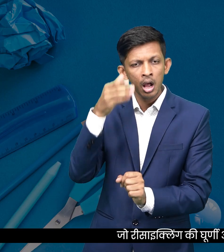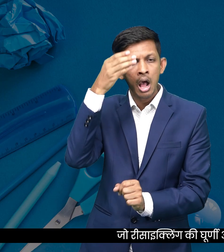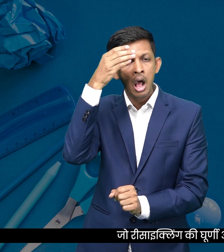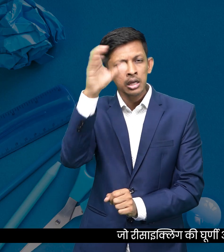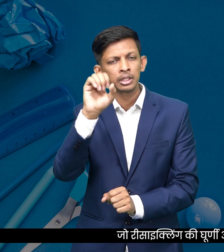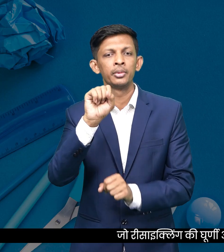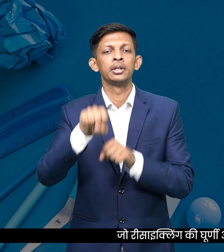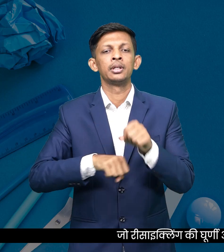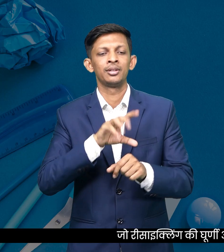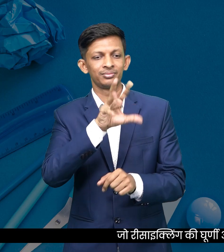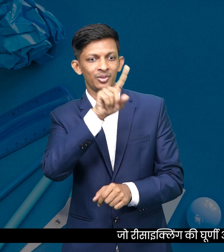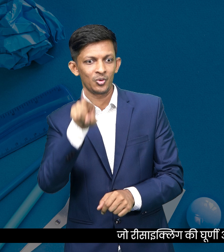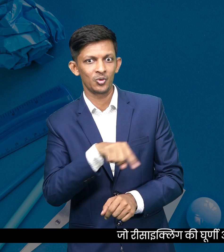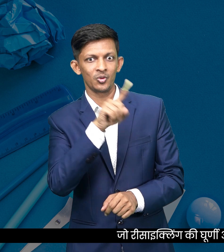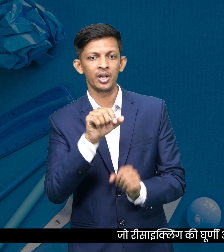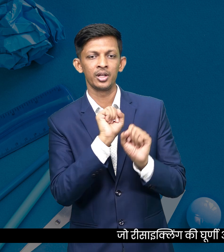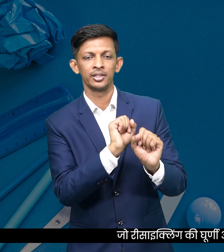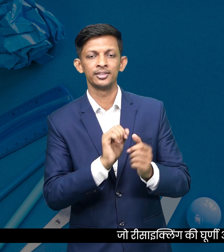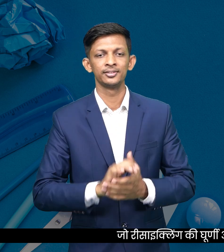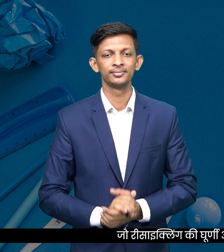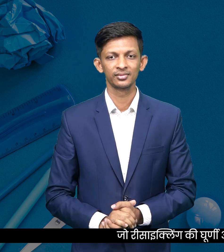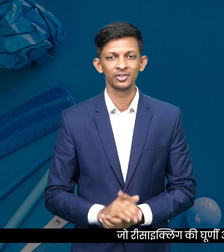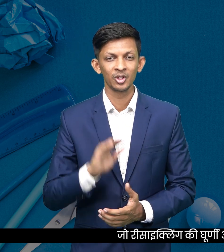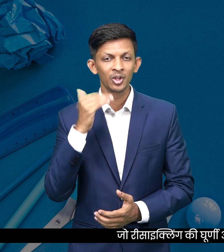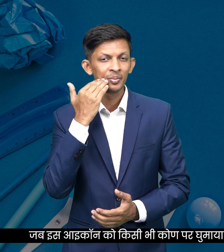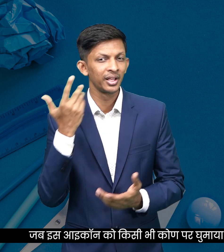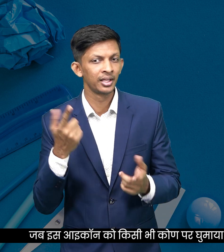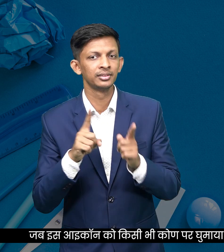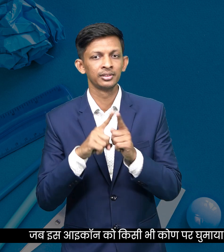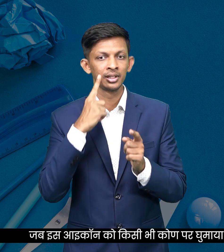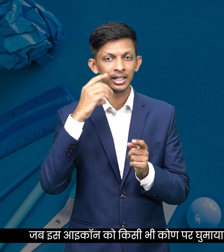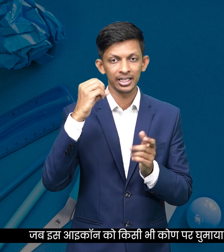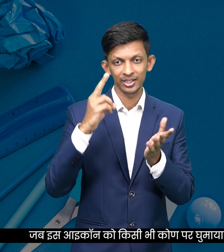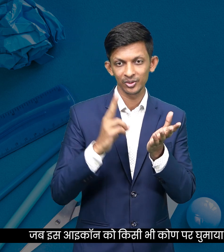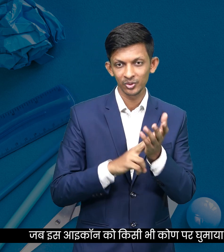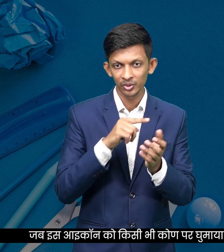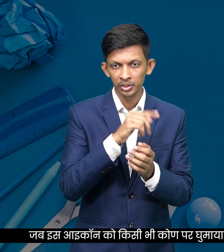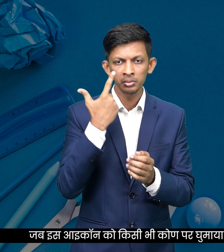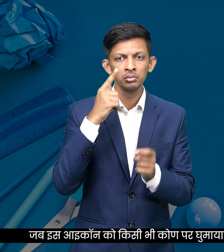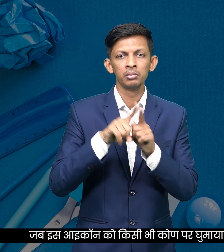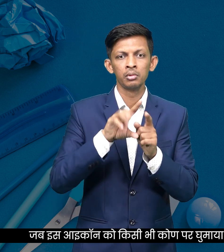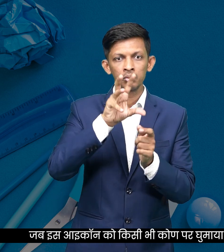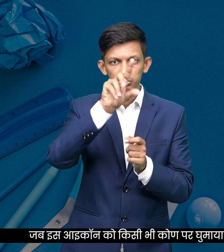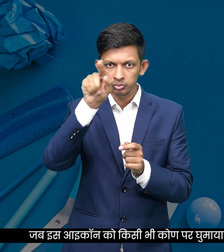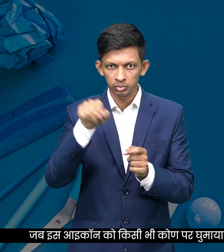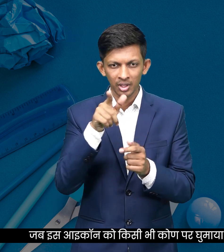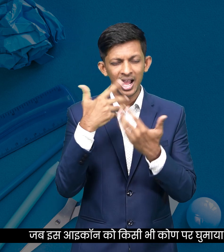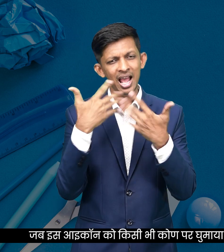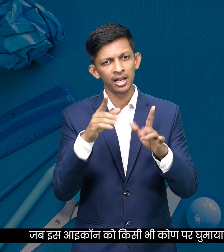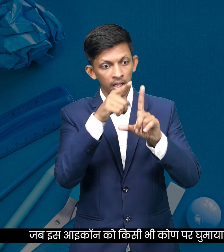घूर्णी अवधारणा का सुझाव देता है। जब इस आइकॉन को किसी भी कोण पर घुमाया